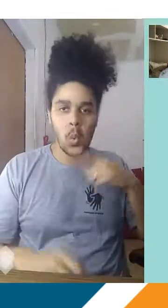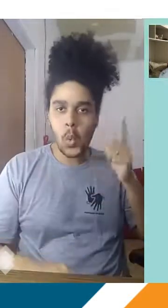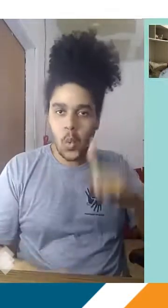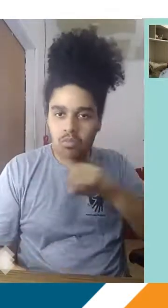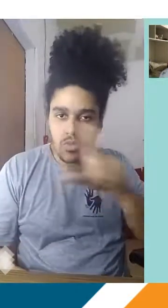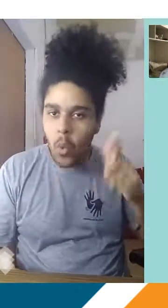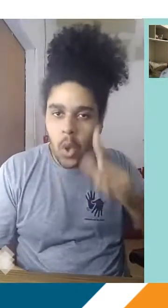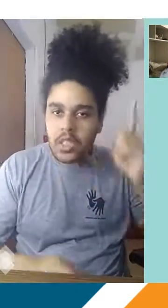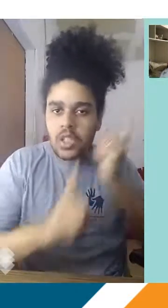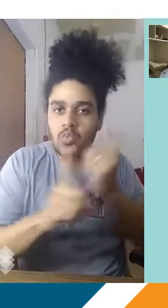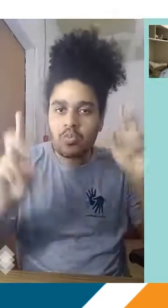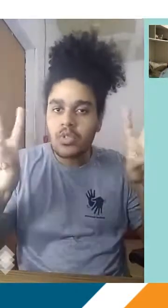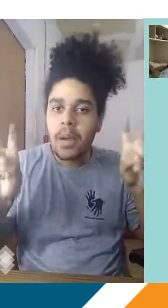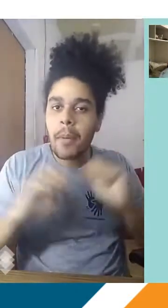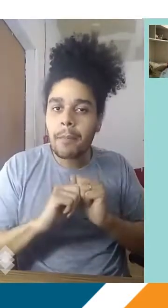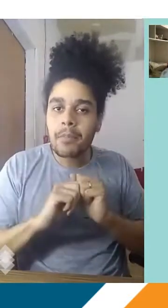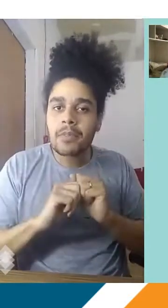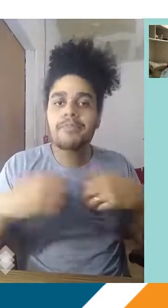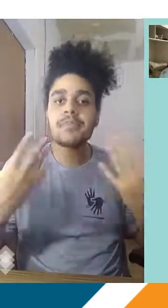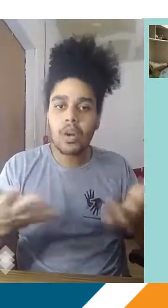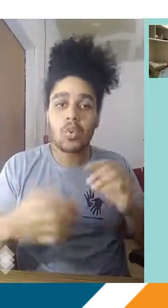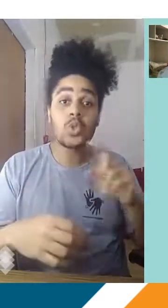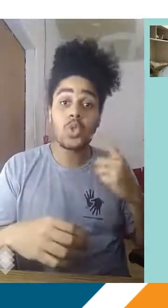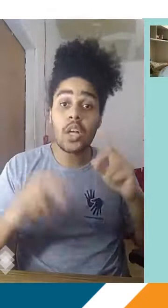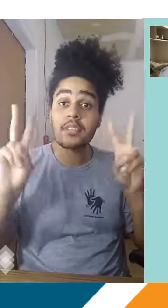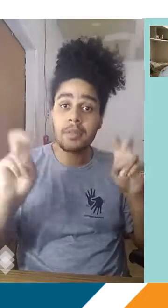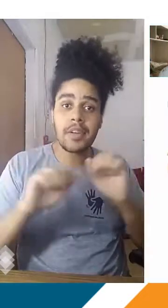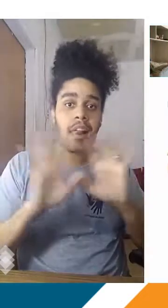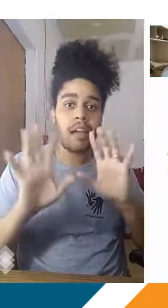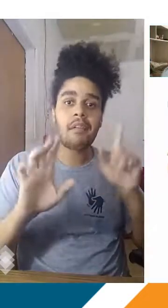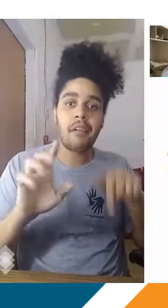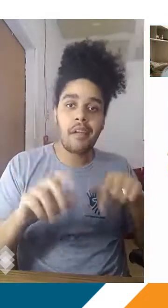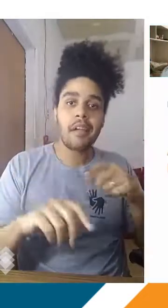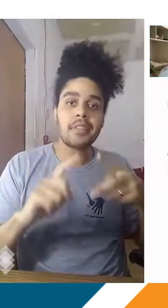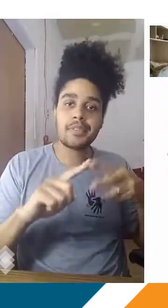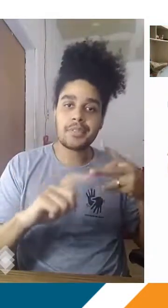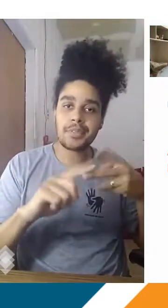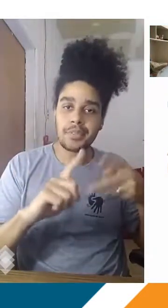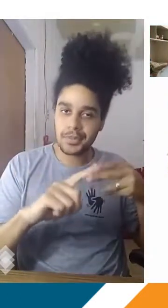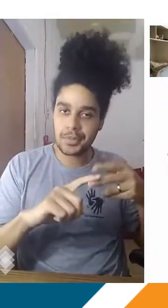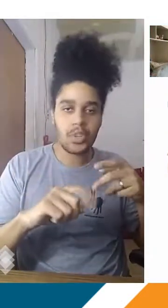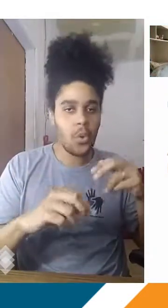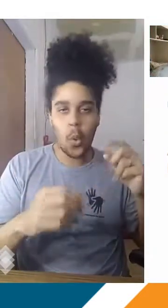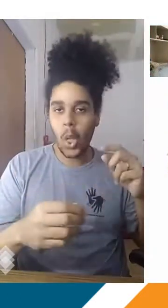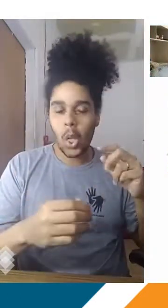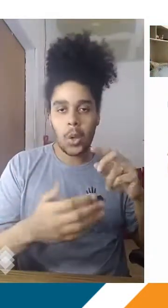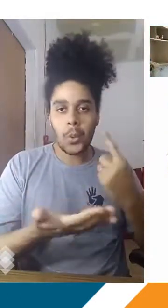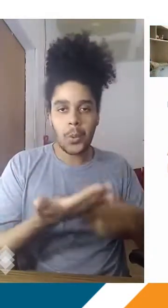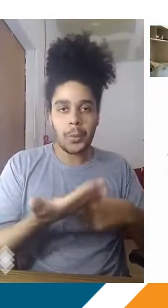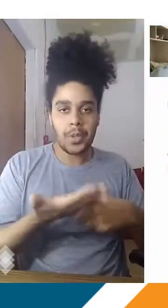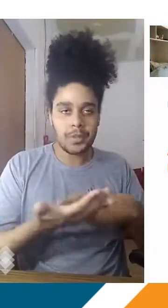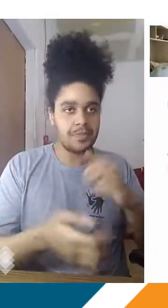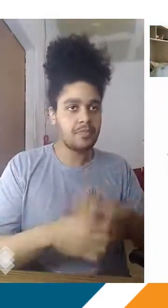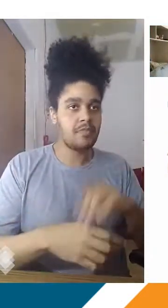vocês conseguem descobrir qual é o tema? Pois então, o nosso tema evidentemente tem a ver com essas duas